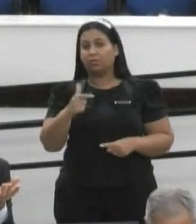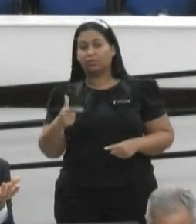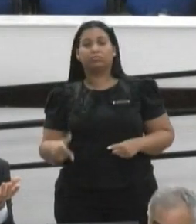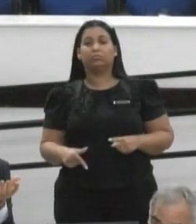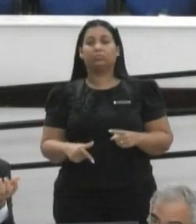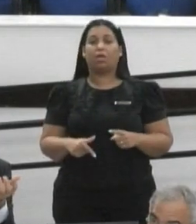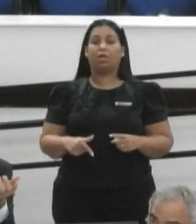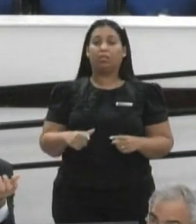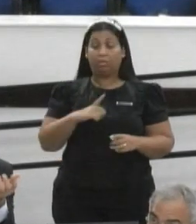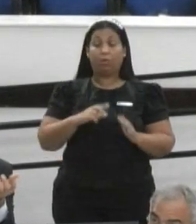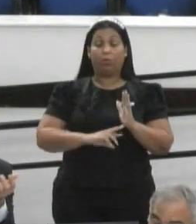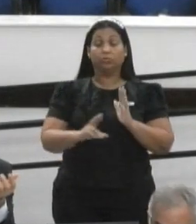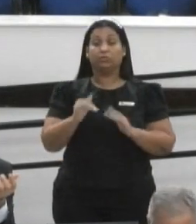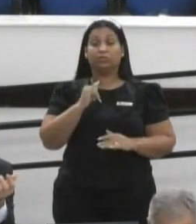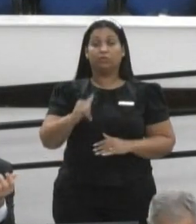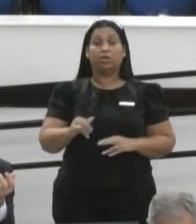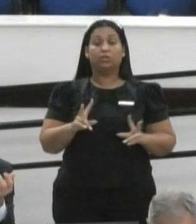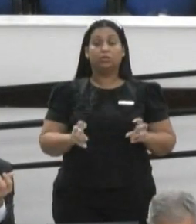sobre isso.